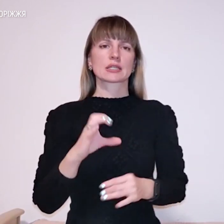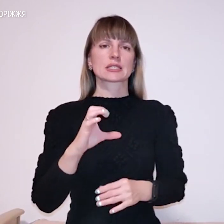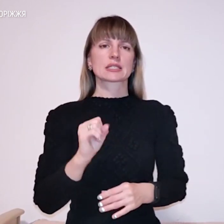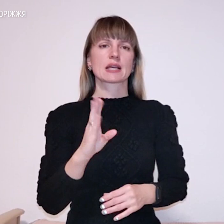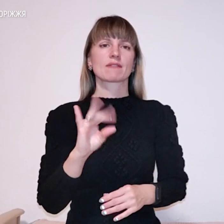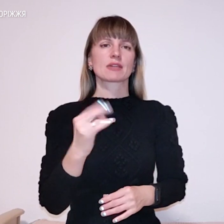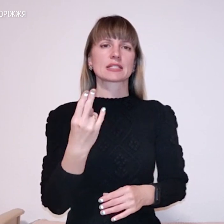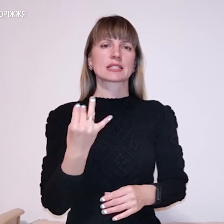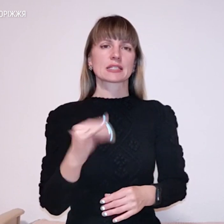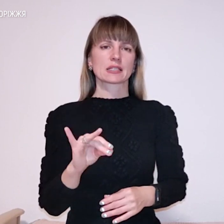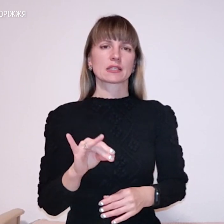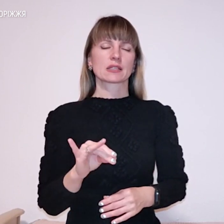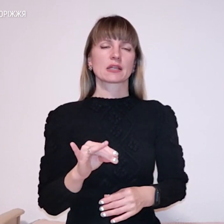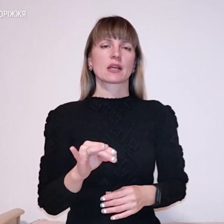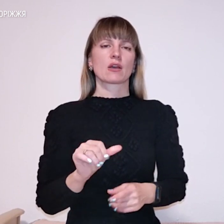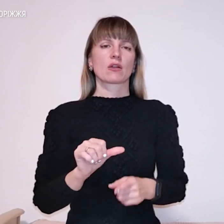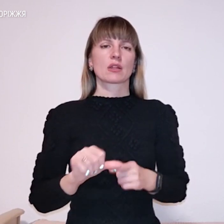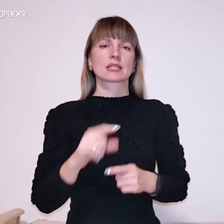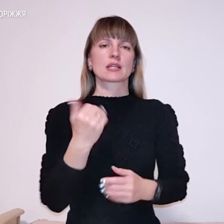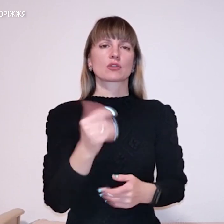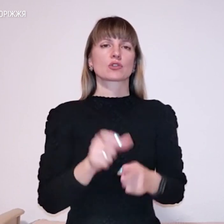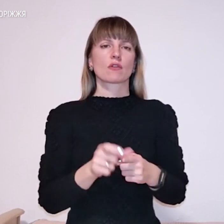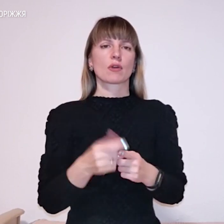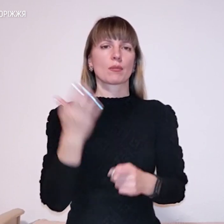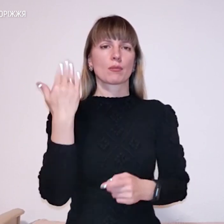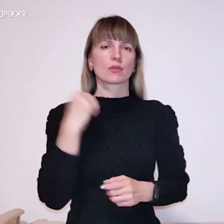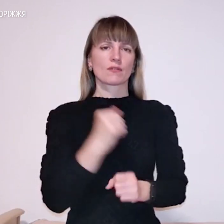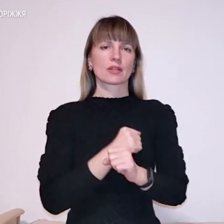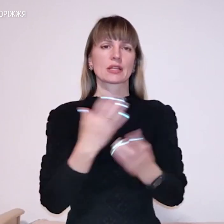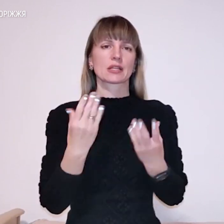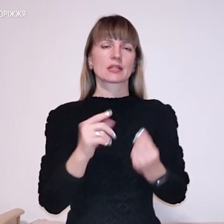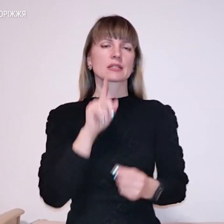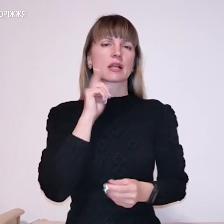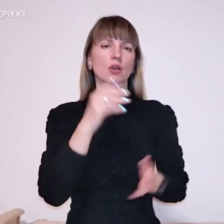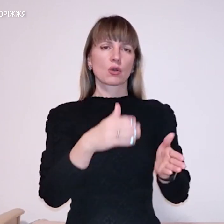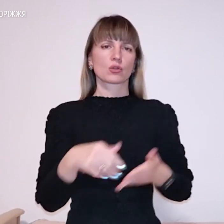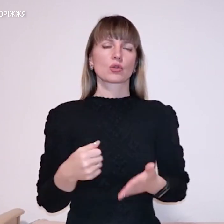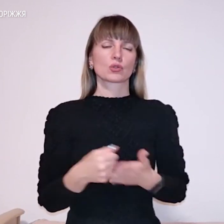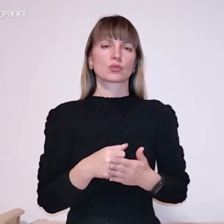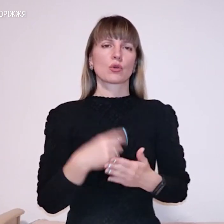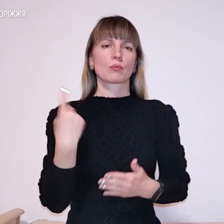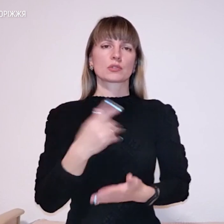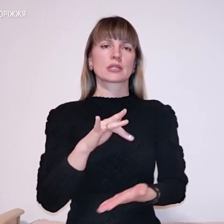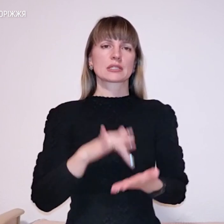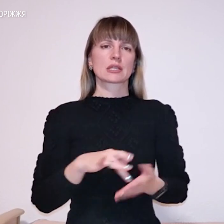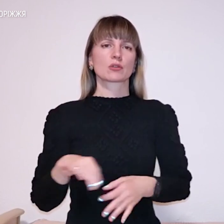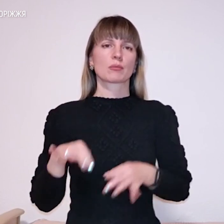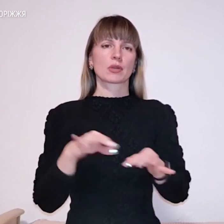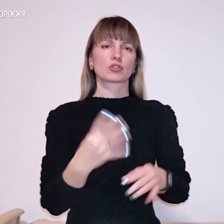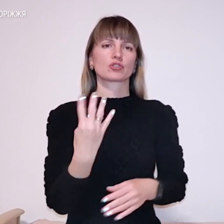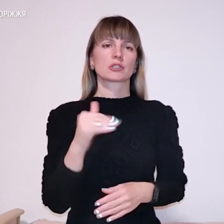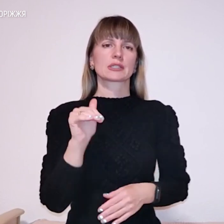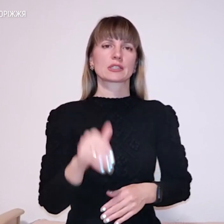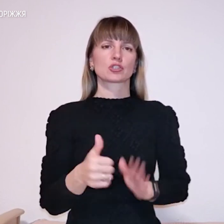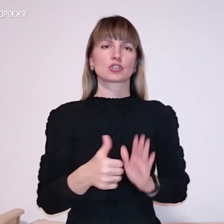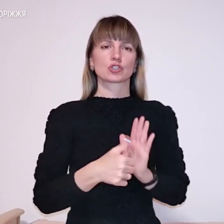Савицький. Зокрема, за його словами, минулих вихідних зеленим коридором до обласного центру приїхали